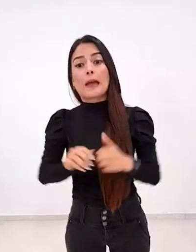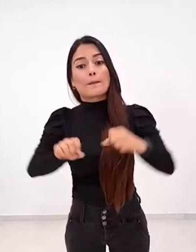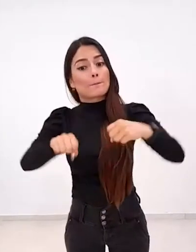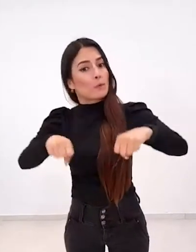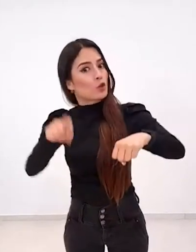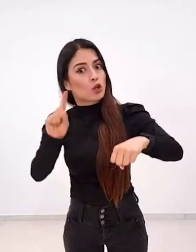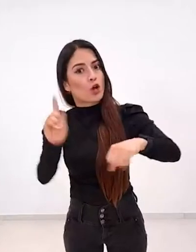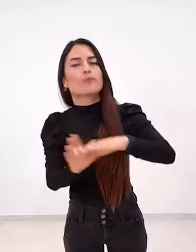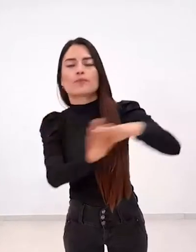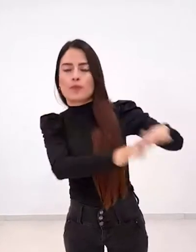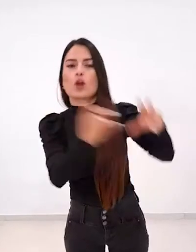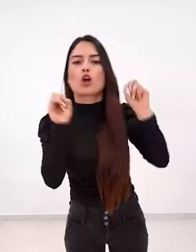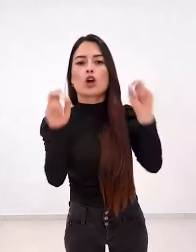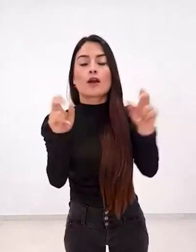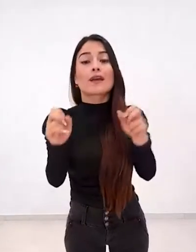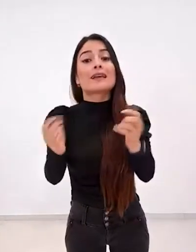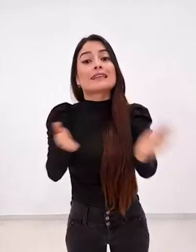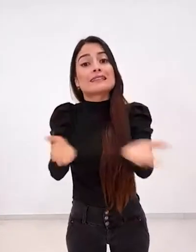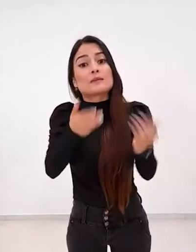público